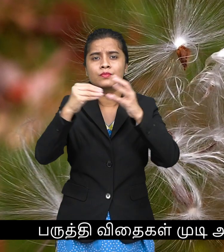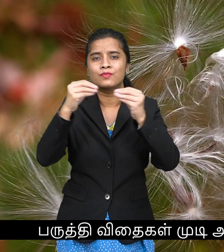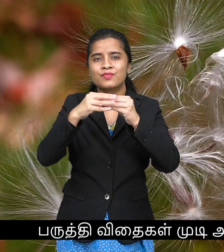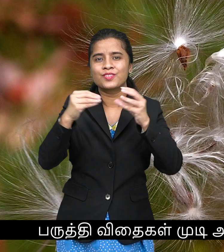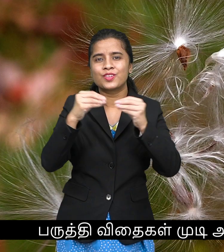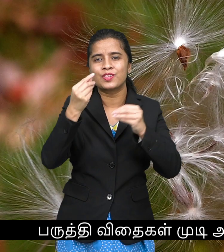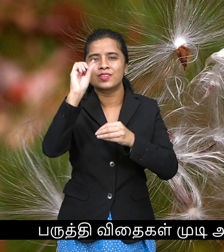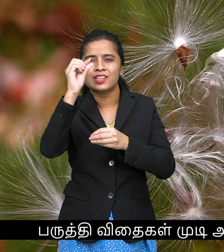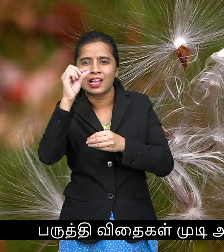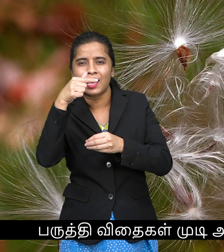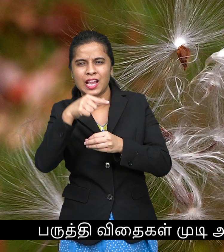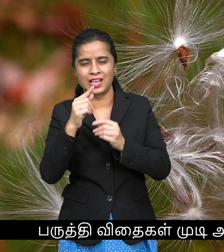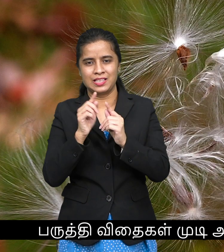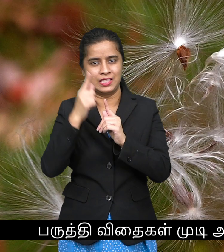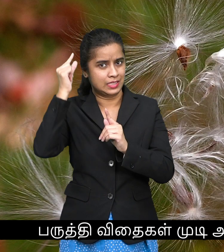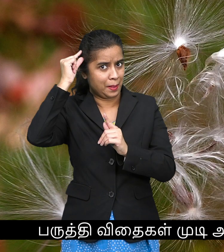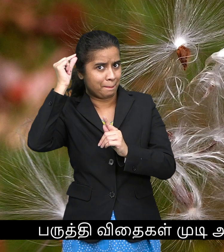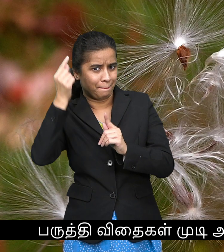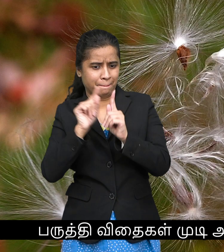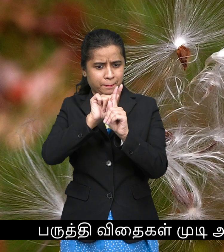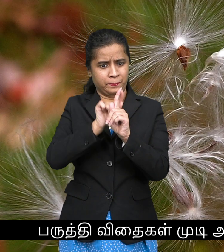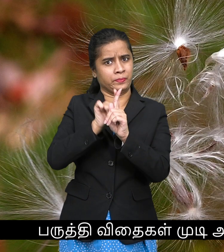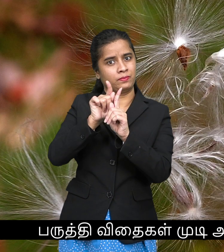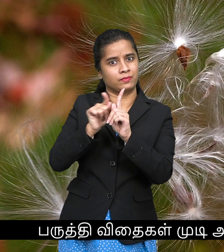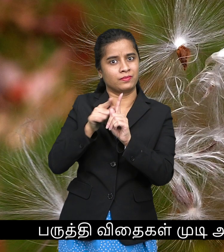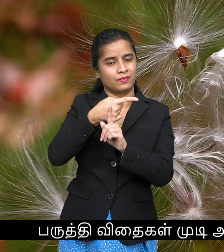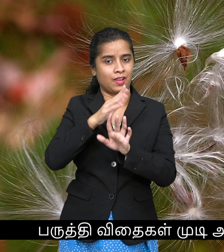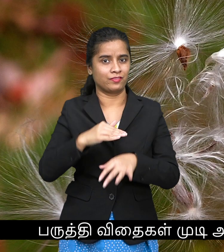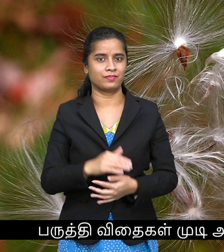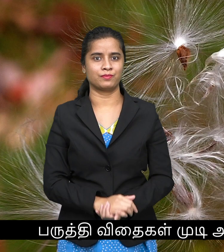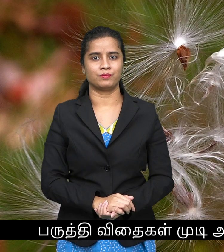பருத்தி விதைகள் முடி அமைப்புகளை கொண்டுள்ளன.